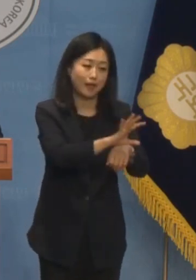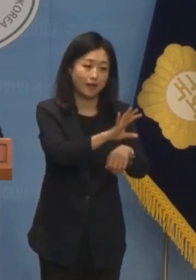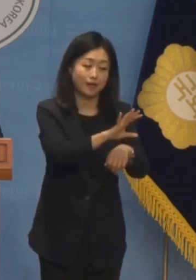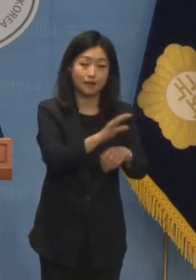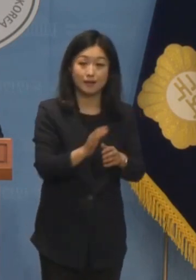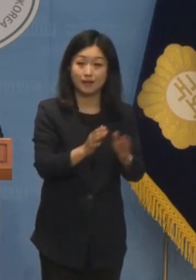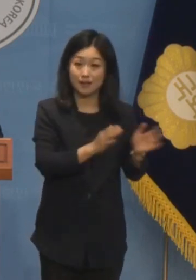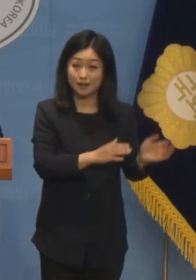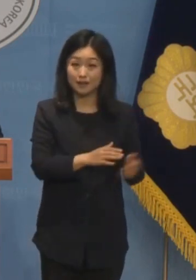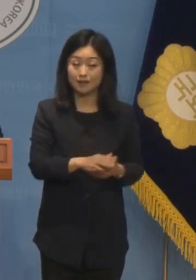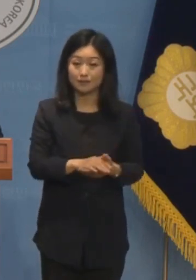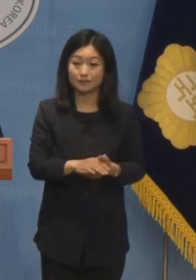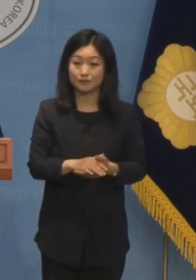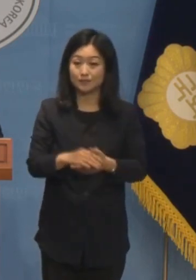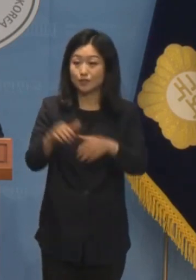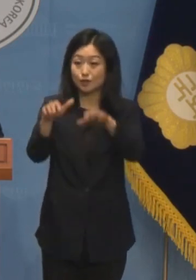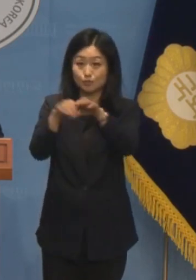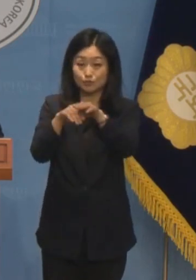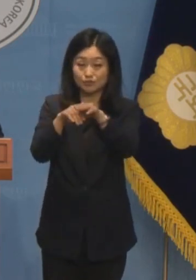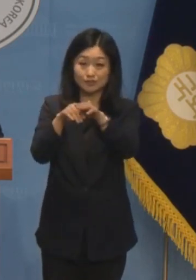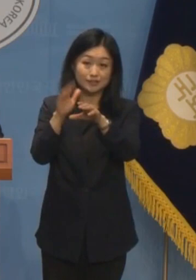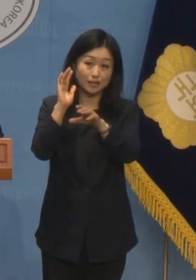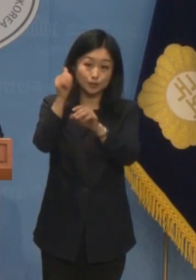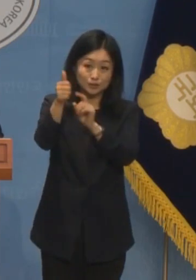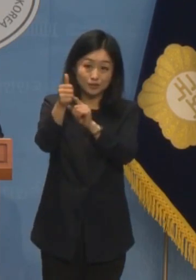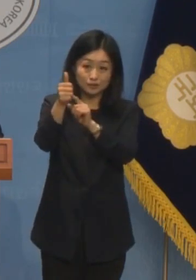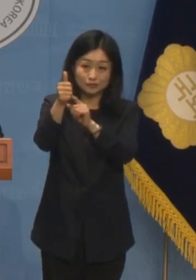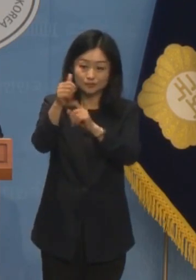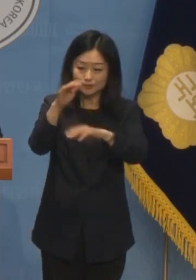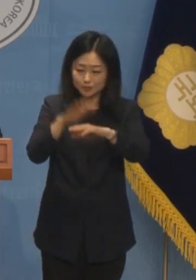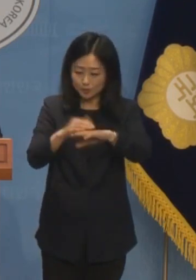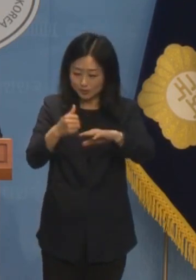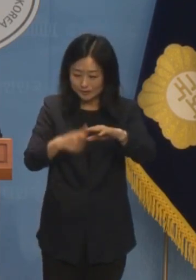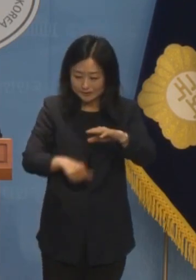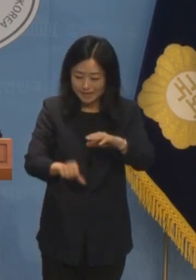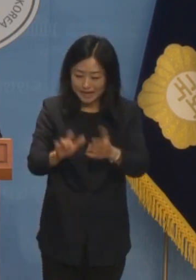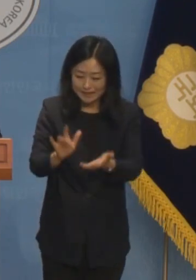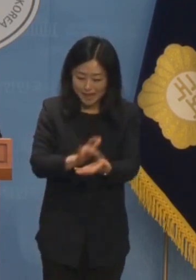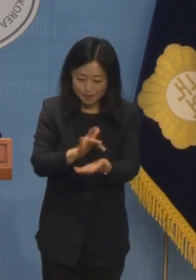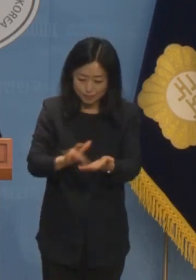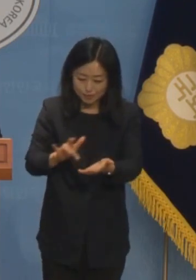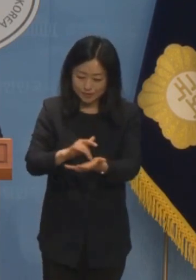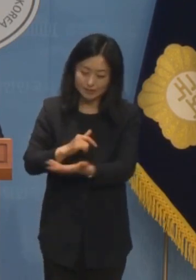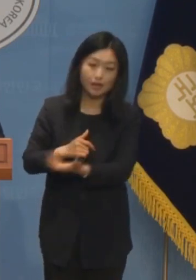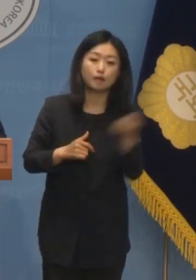사용한 태블릿까지 압수수색하며 먼지털이식 수사를 진행하고 있습니다.